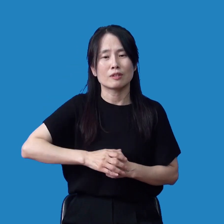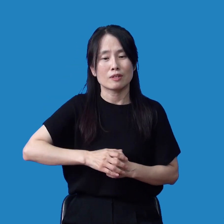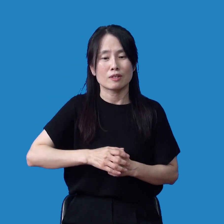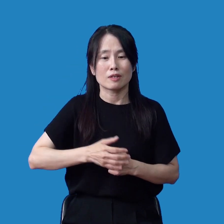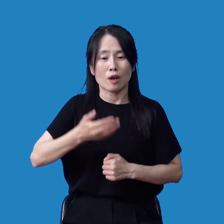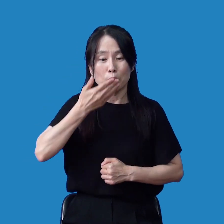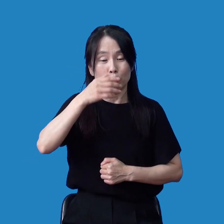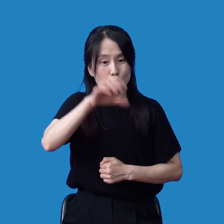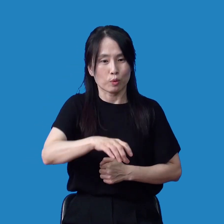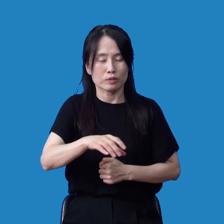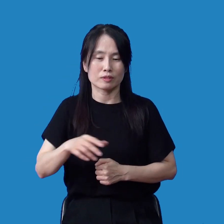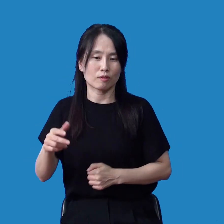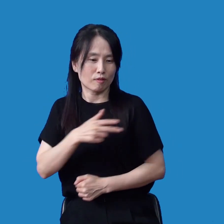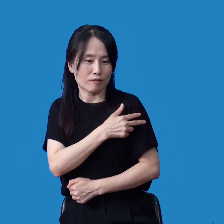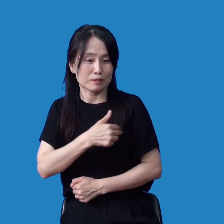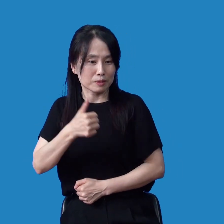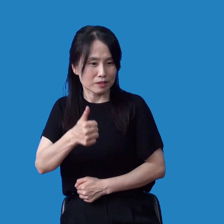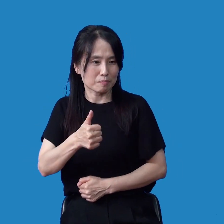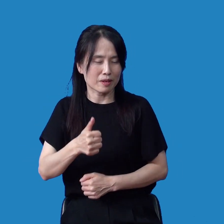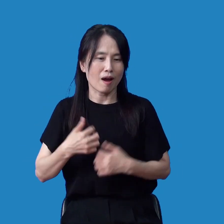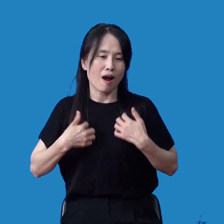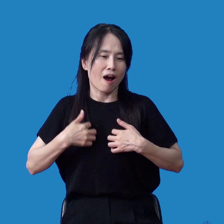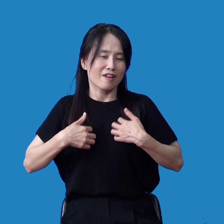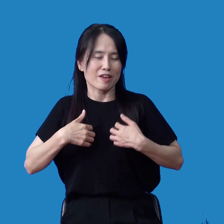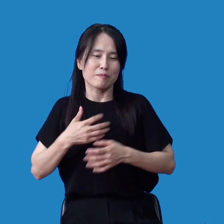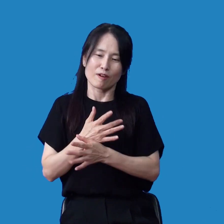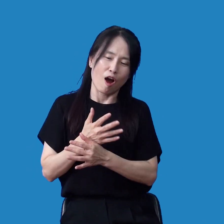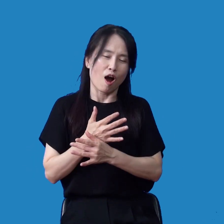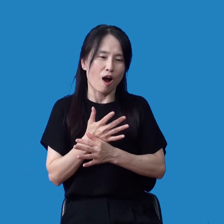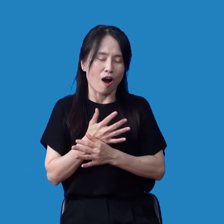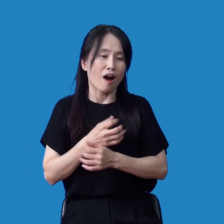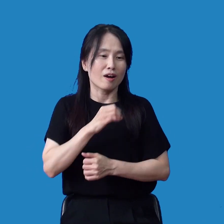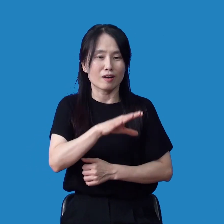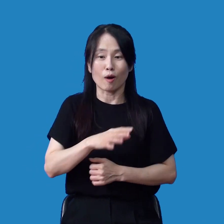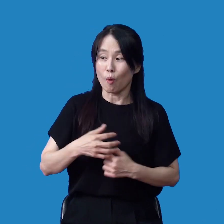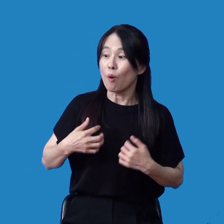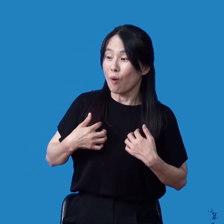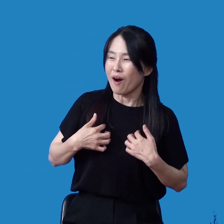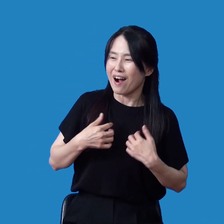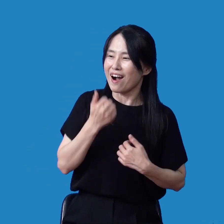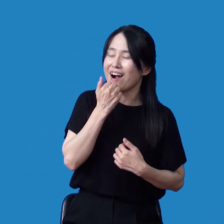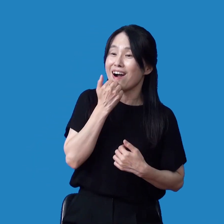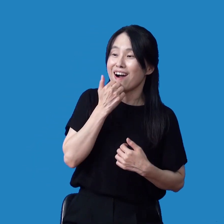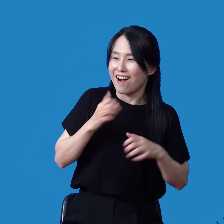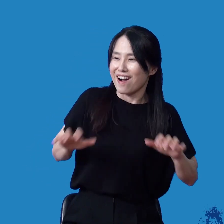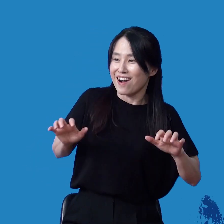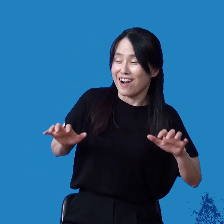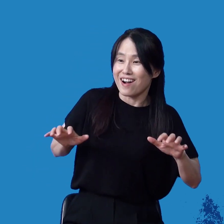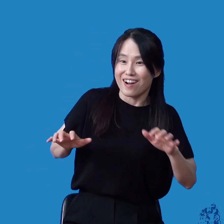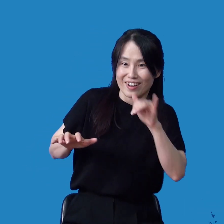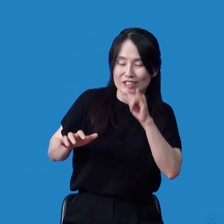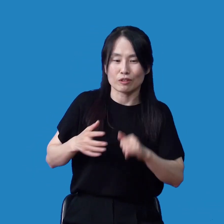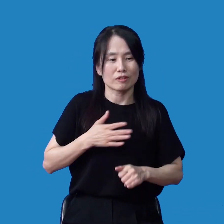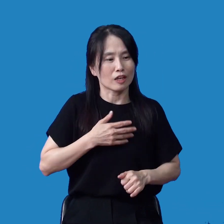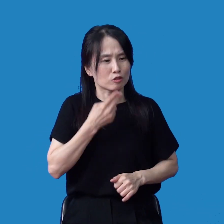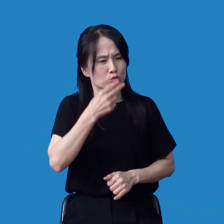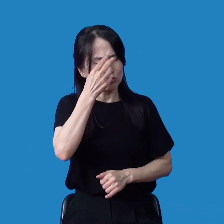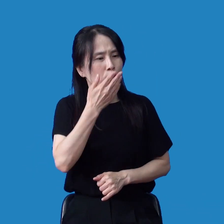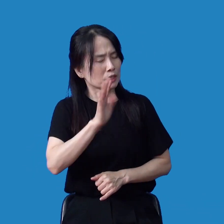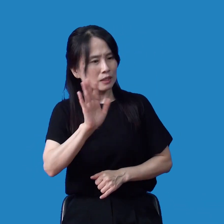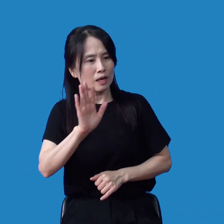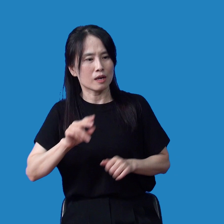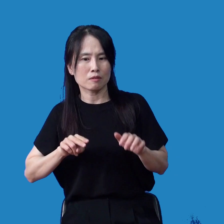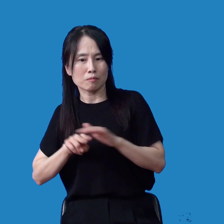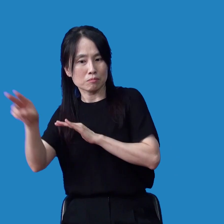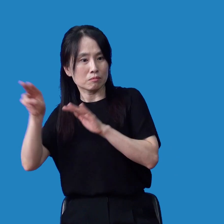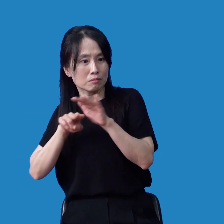그래서 술자리에서 그런 것을 가지고 막 사람들을 웃깁니다. 나는 술 안 마신다 해가 뒤로 빠져 있는 것이 아니라